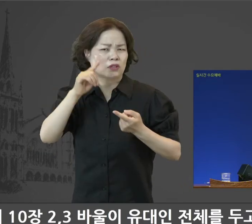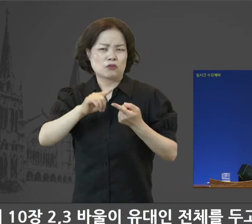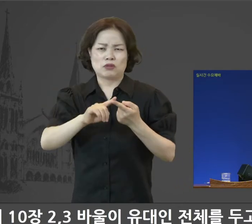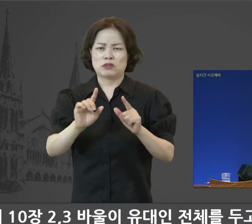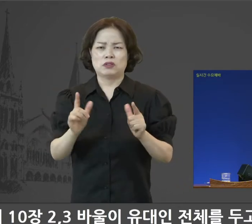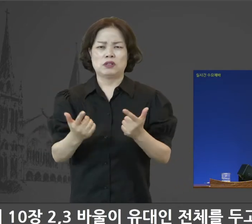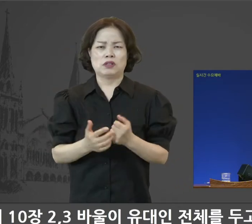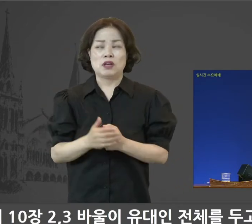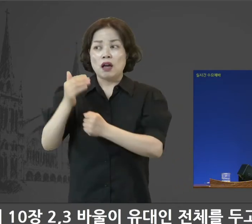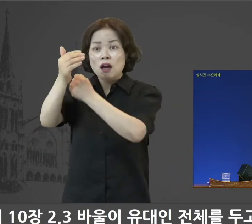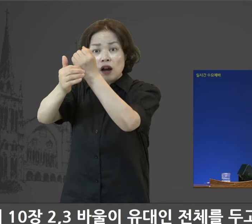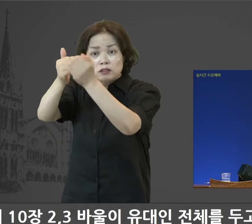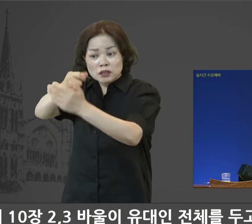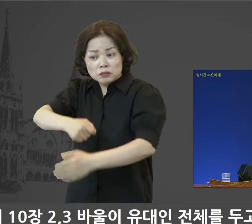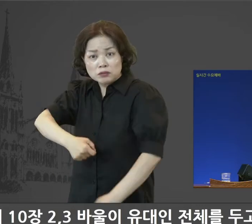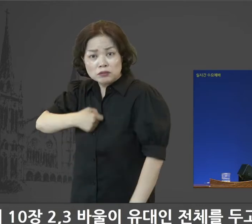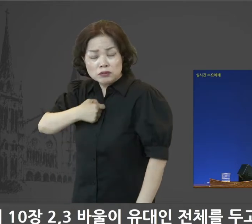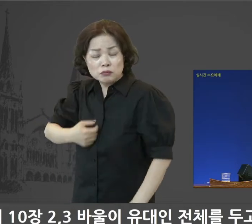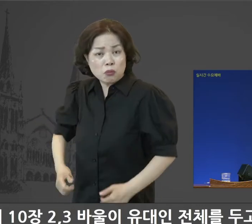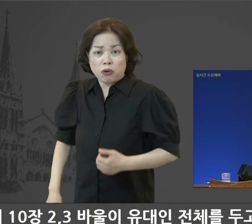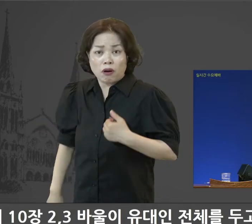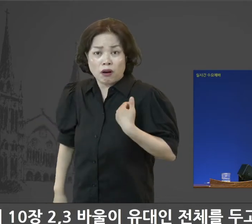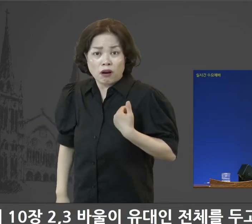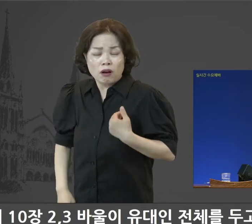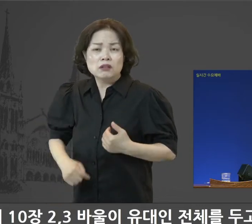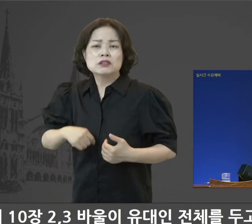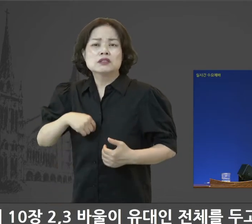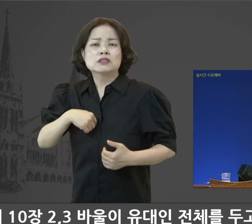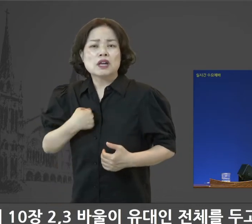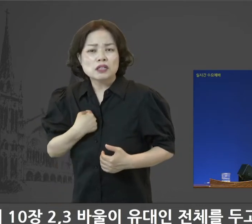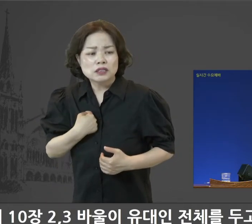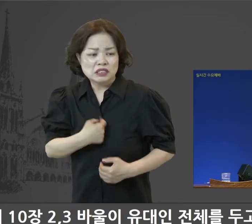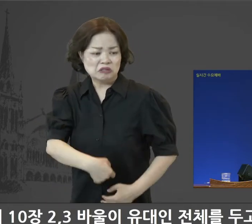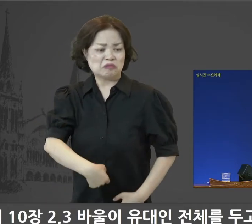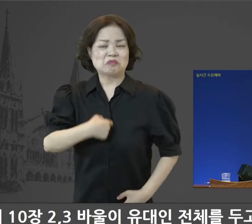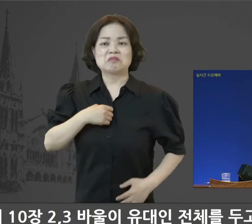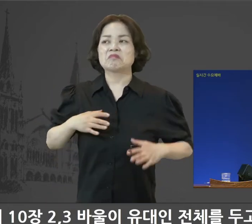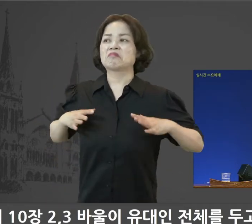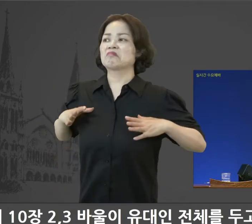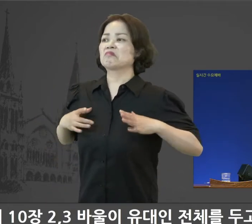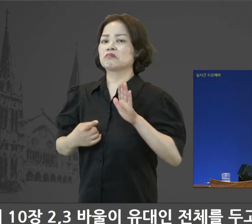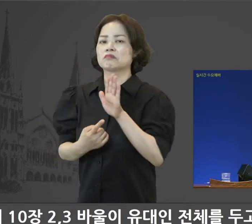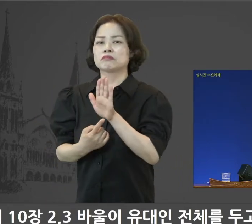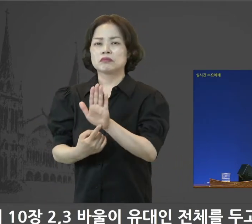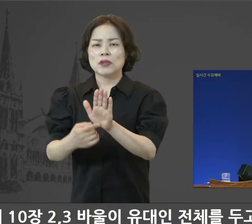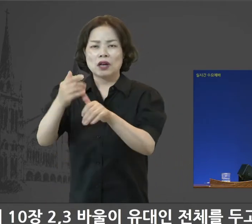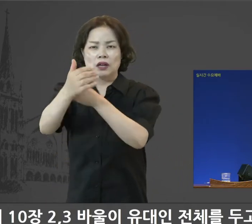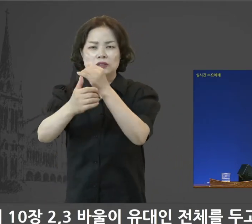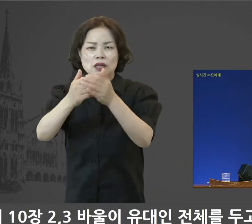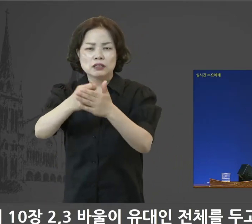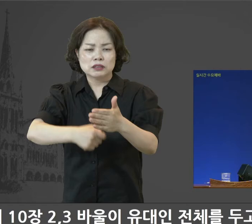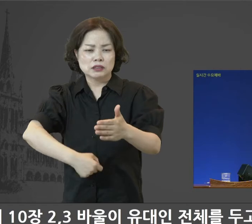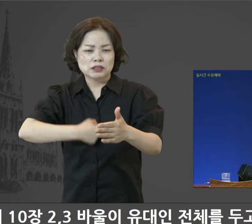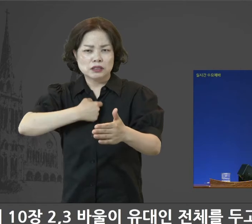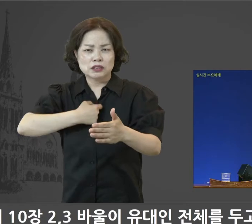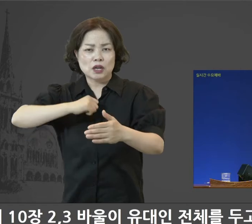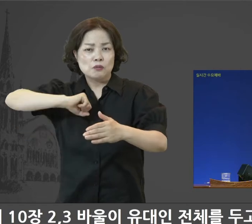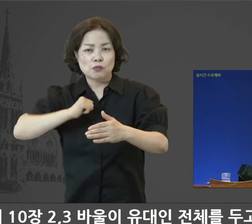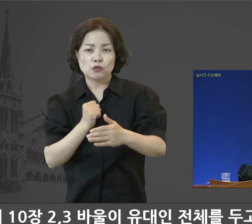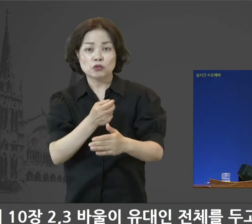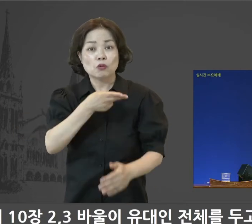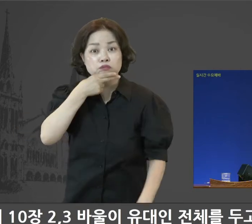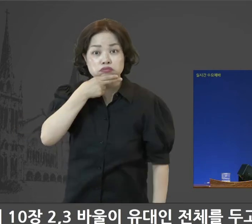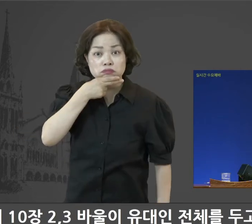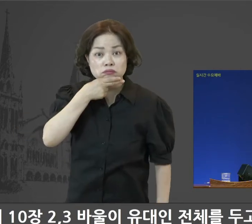아니요 하나님의 의를 모르고 자신들의 의를 세우려고 힘써 하나님의 의에 복종하지